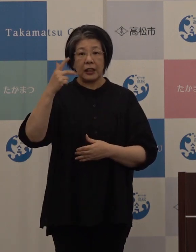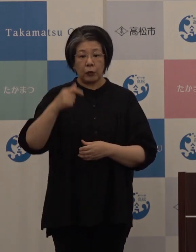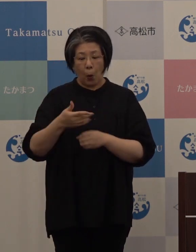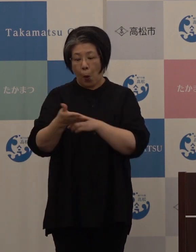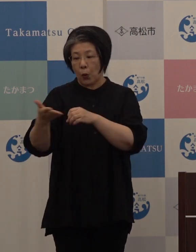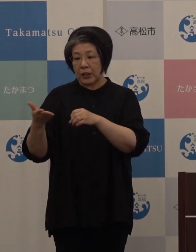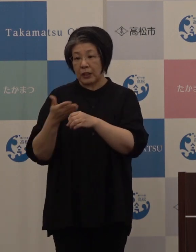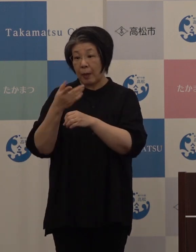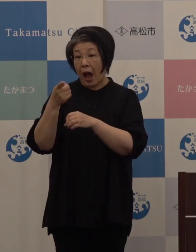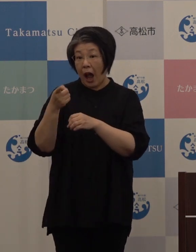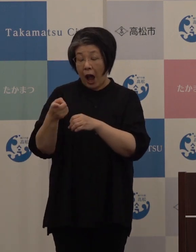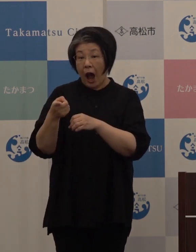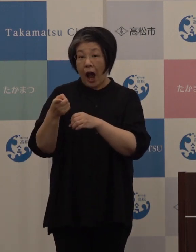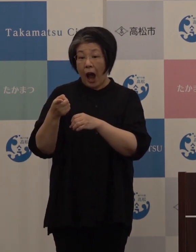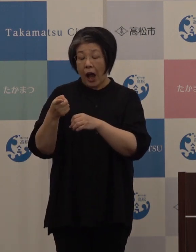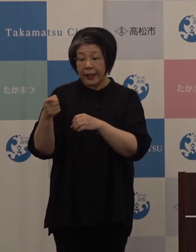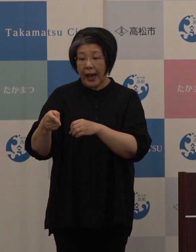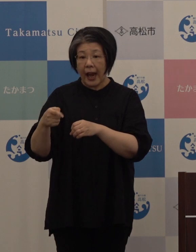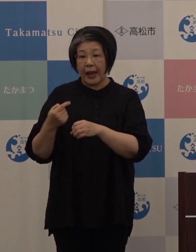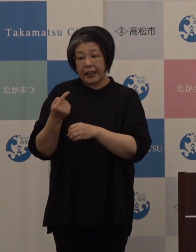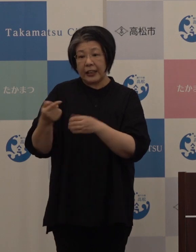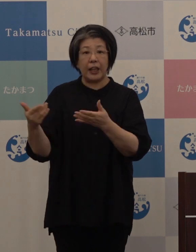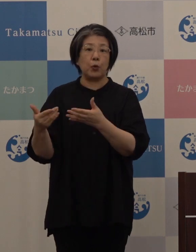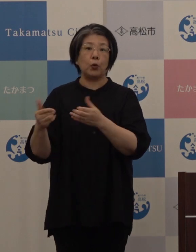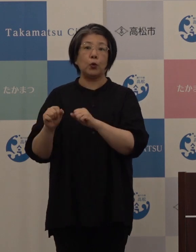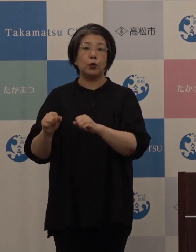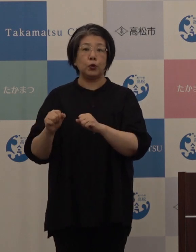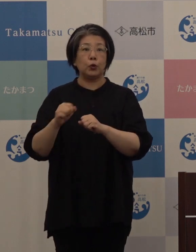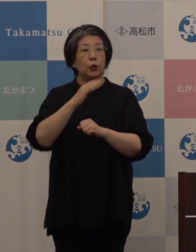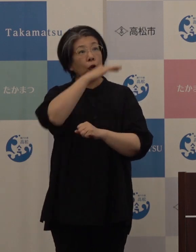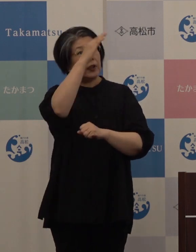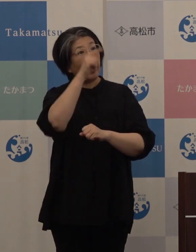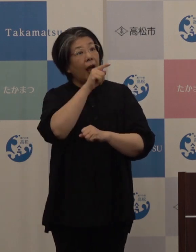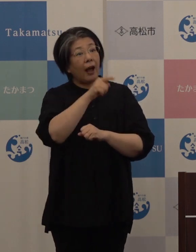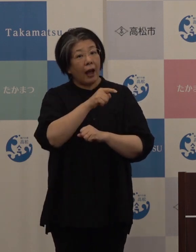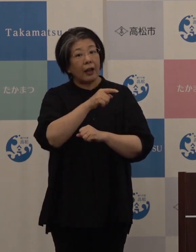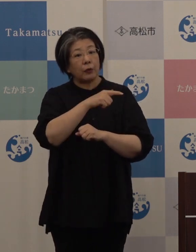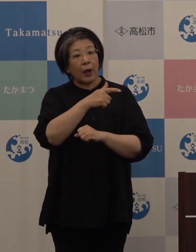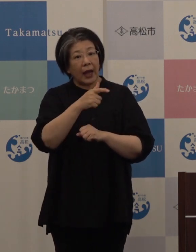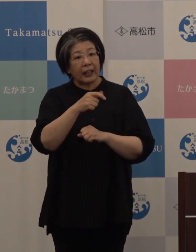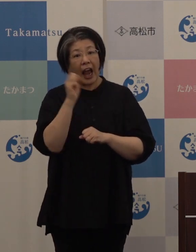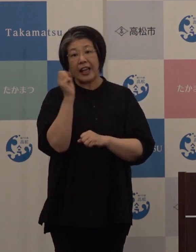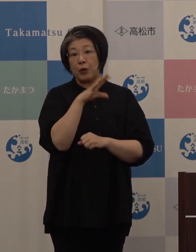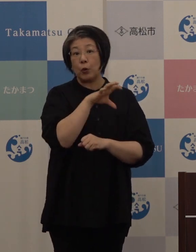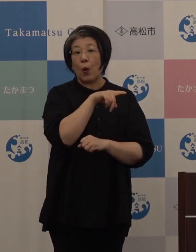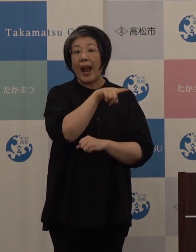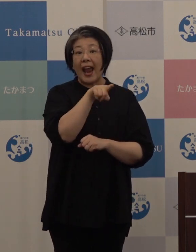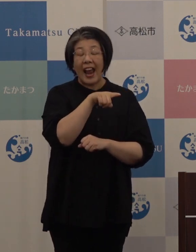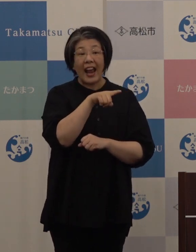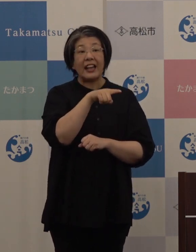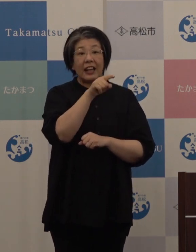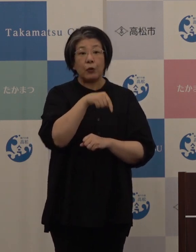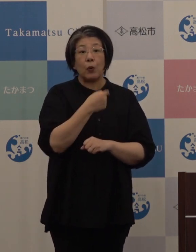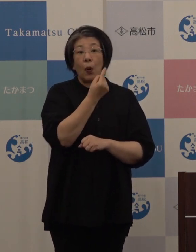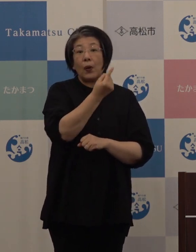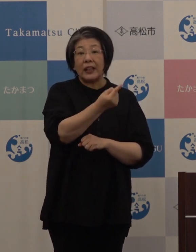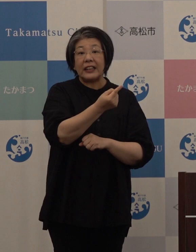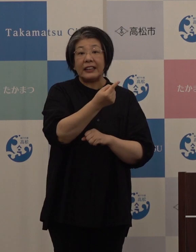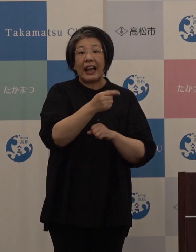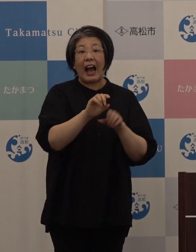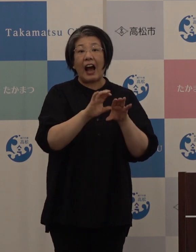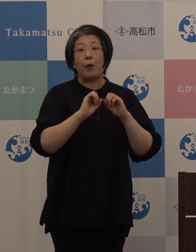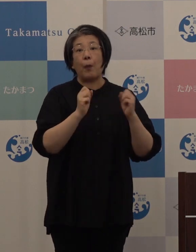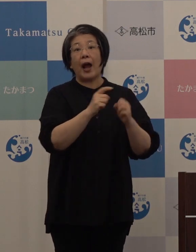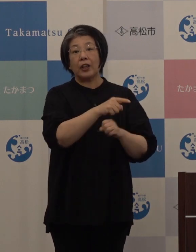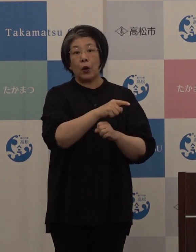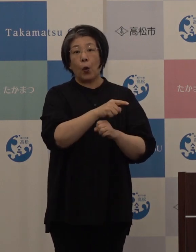力を生かした島ワーケーション、また、山あいの温泉地での島、塩野井での山ワーケーション、また市中